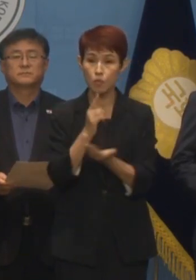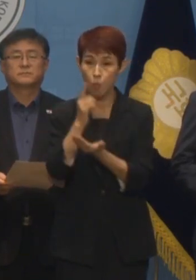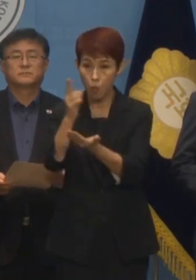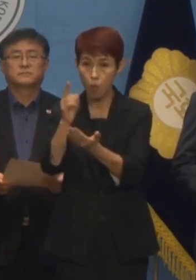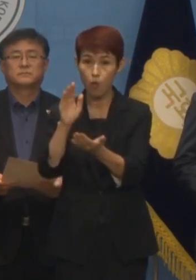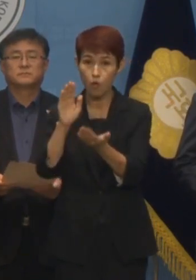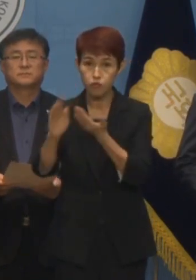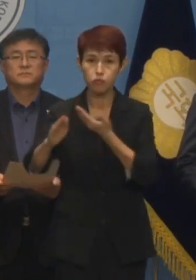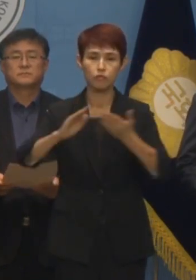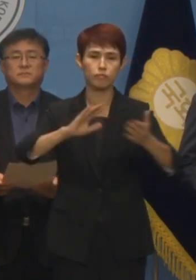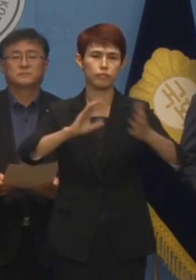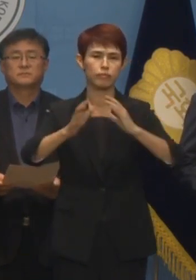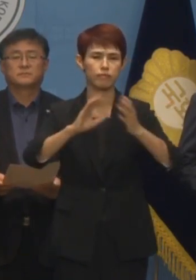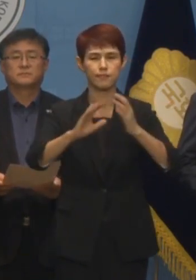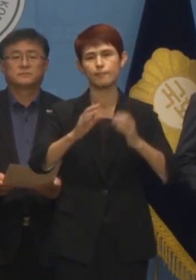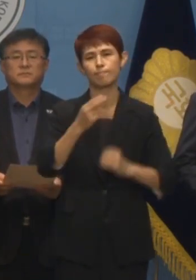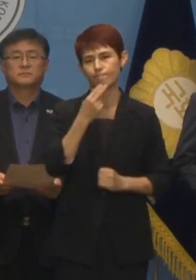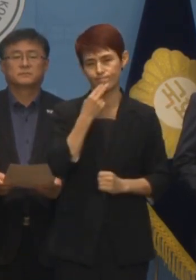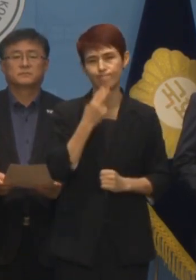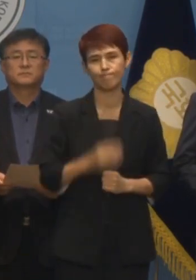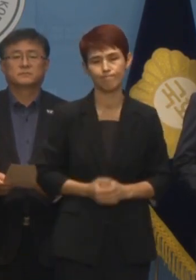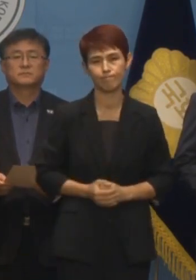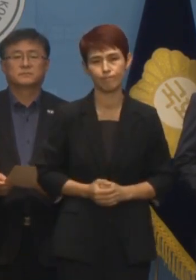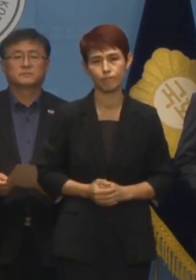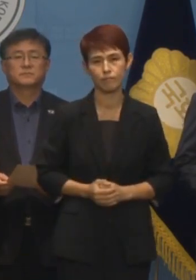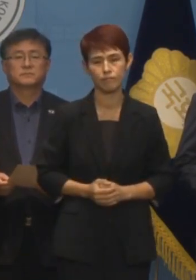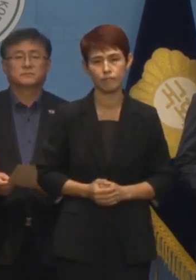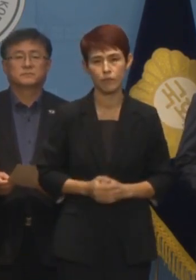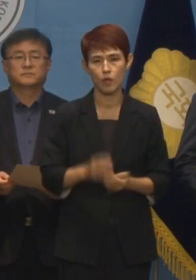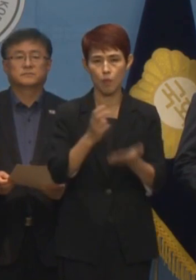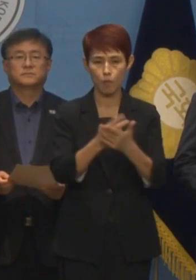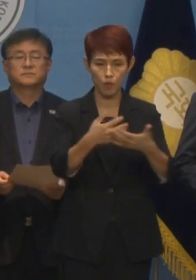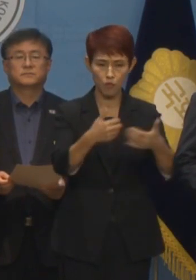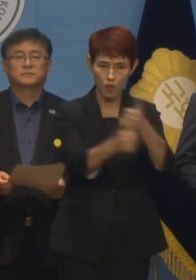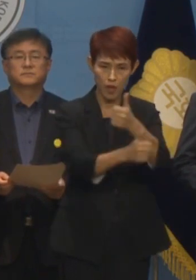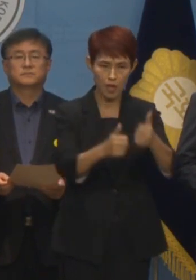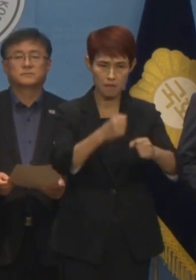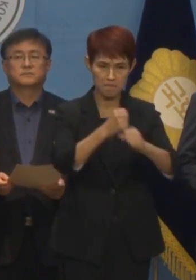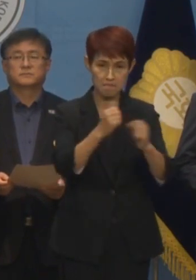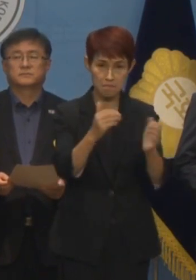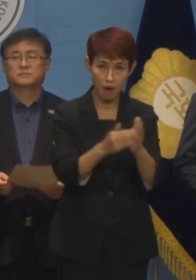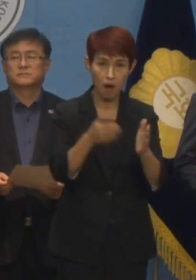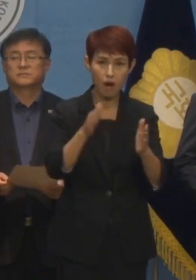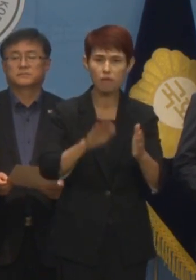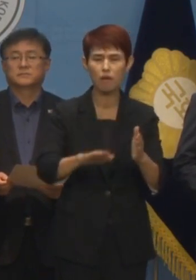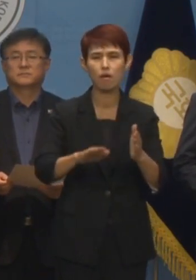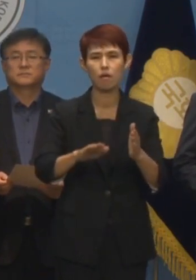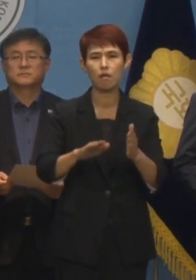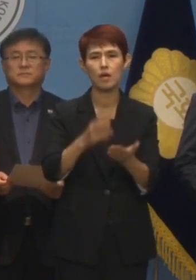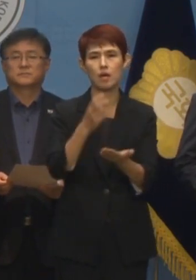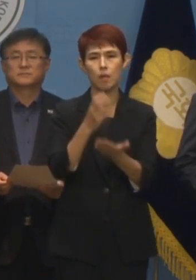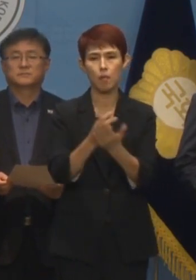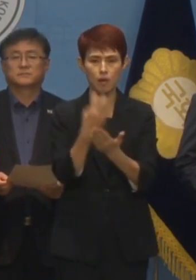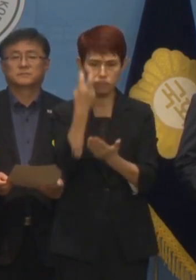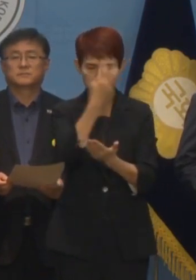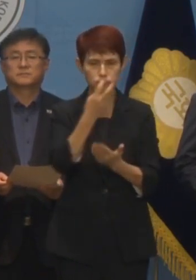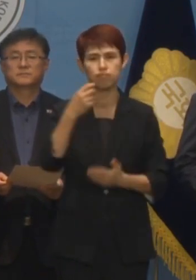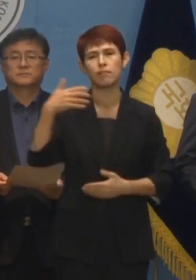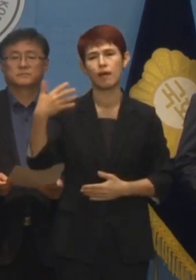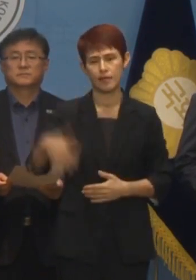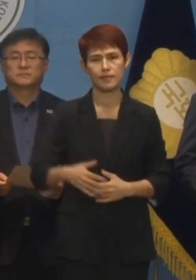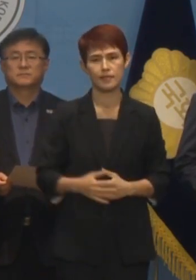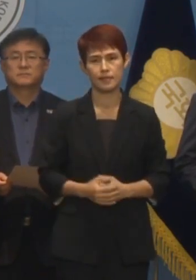회의를 열고 있지 못합니다. 법안 소위도 구성되었지만 아직 단 한 차례 법안 심의도 하지